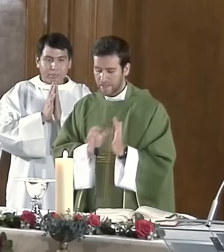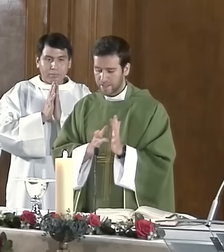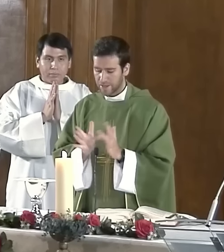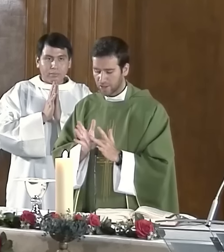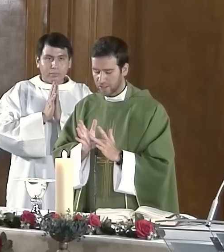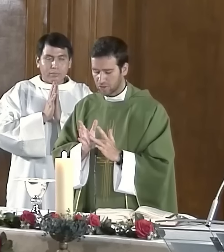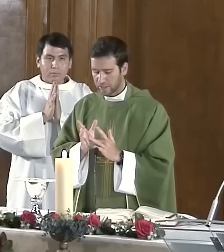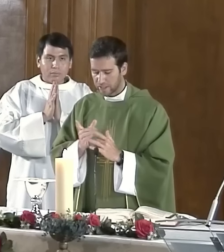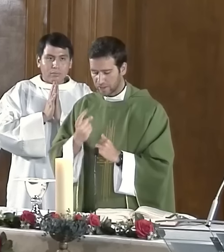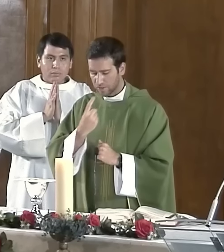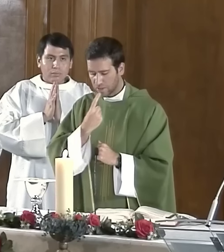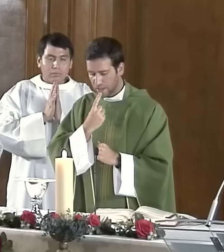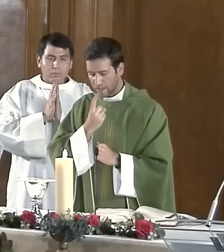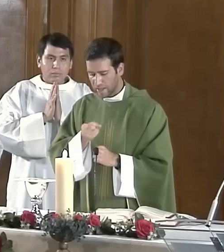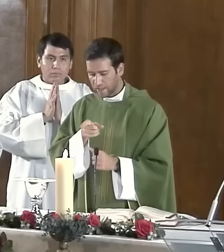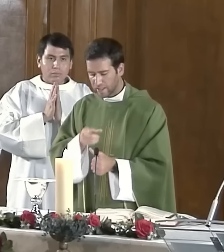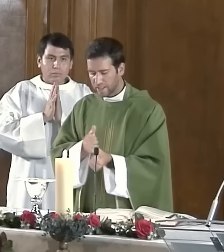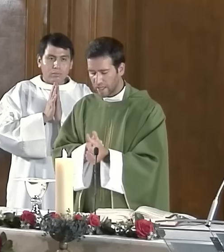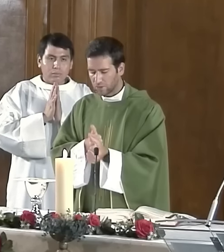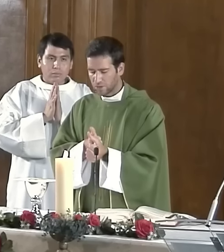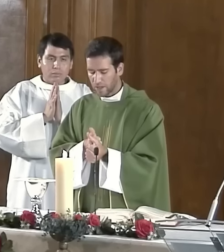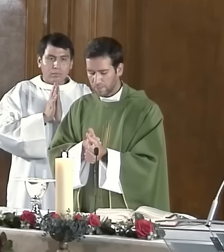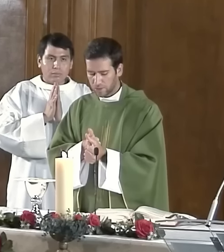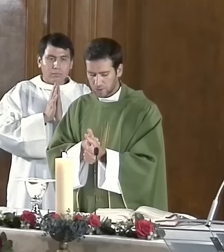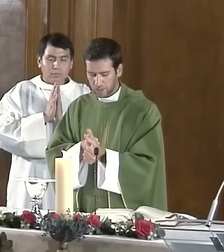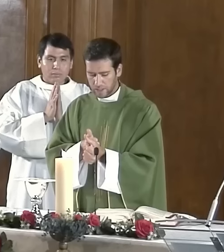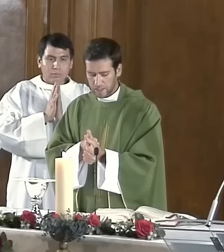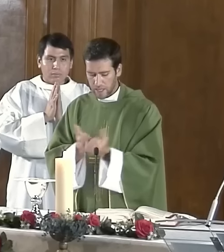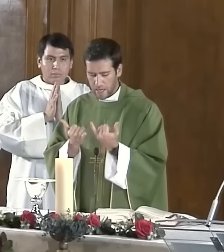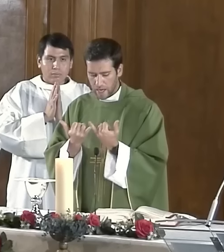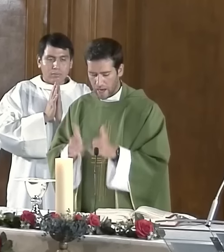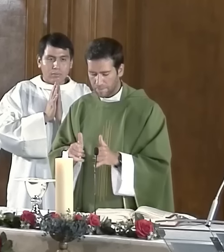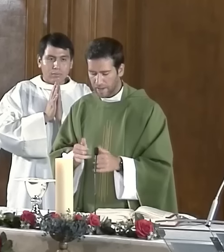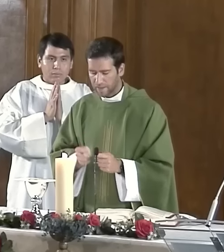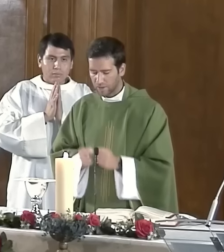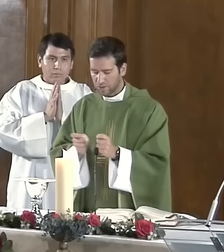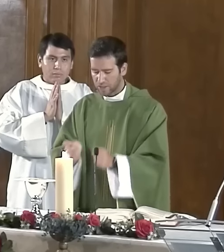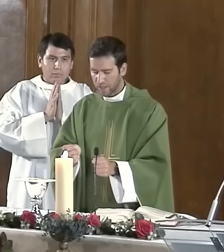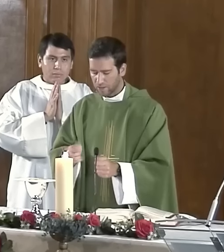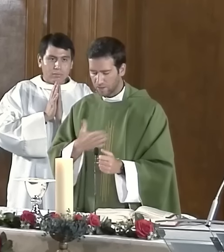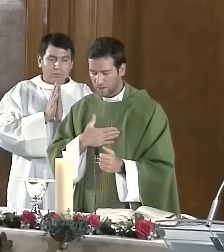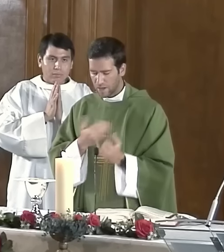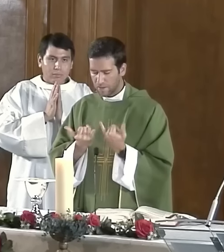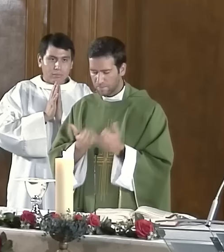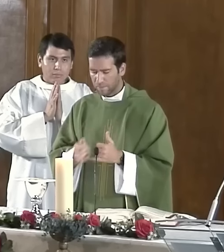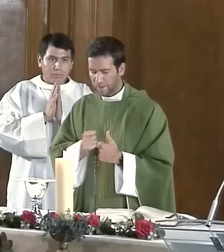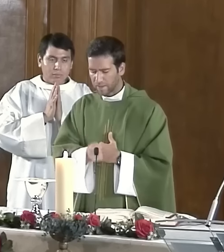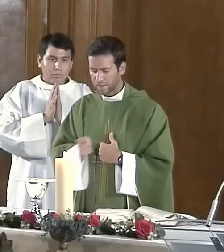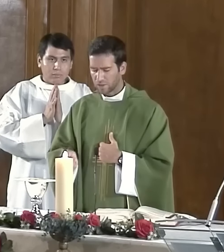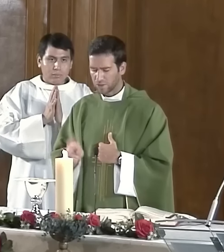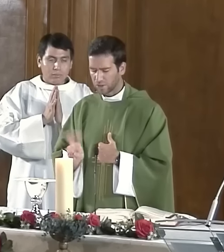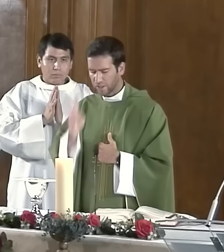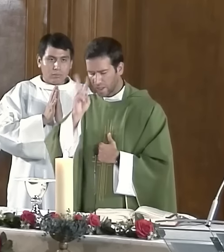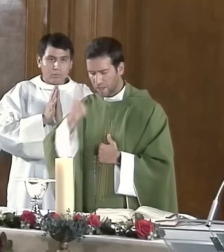Señor Jesucristo, que dijiste a tus apóstoles: la paz os dejo, mi paz os doy.